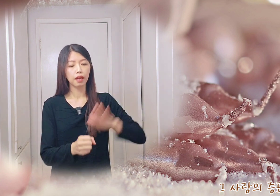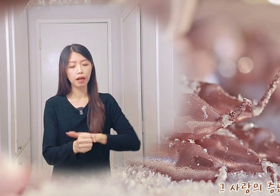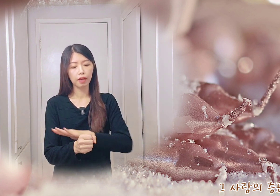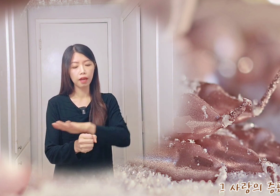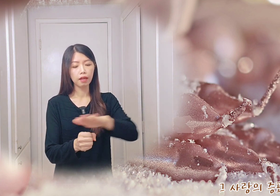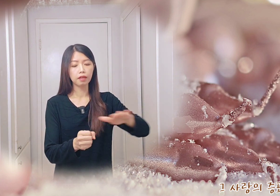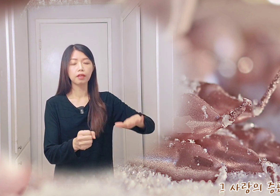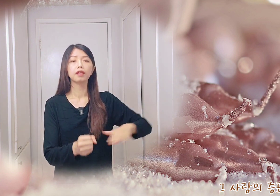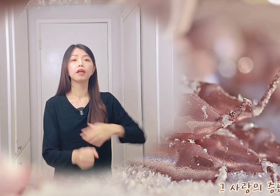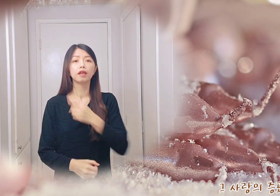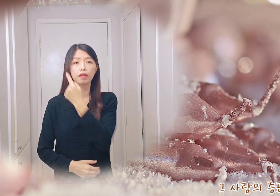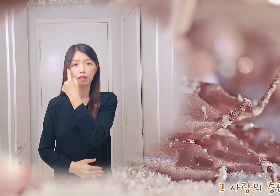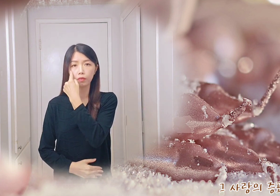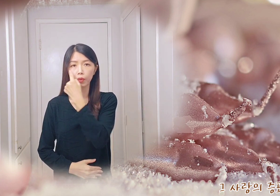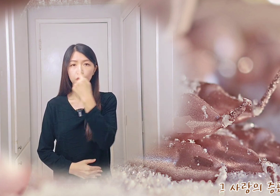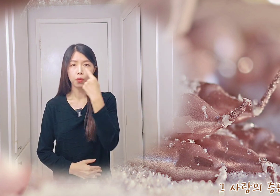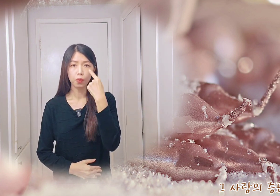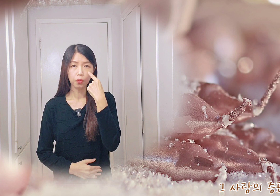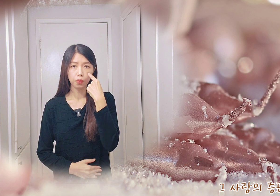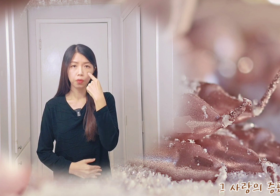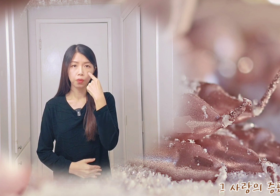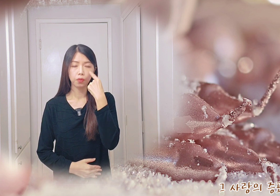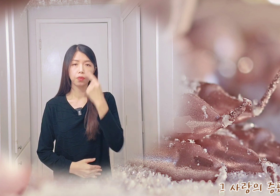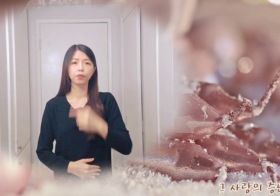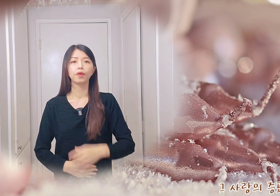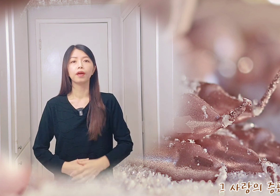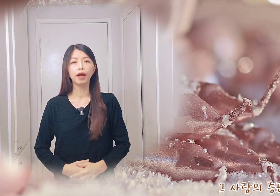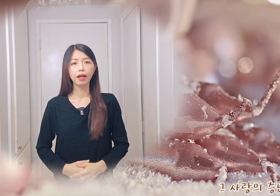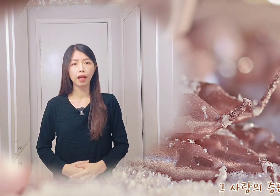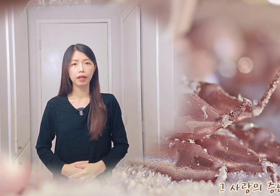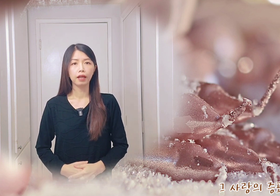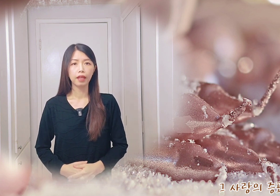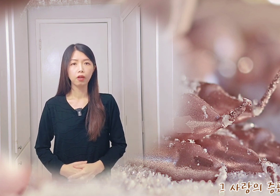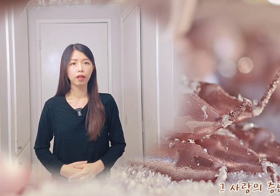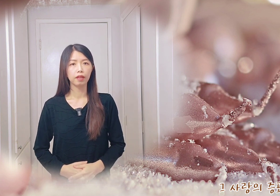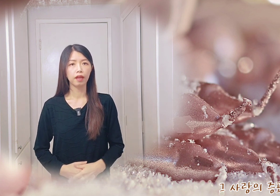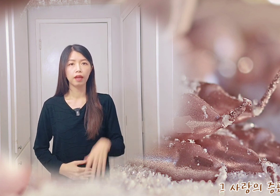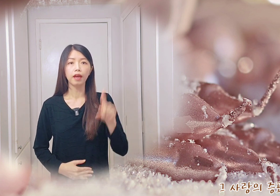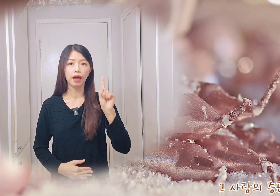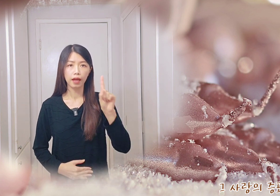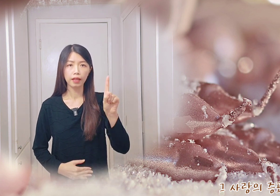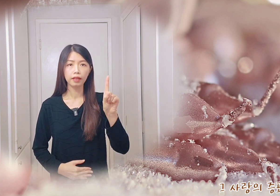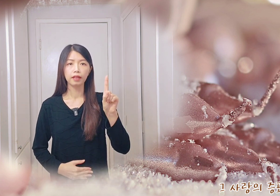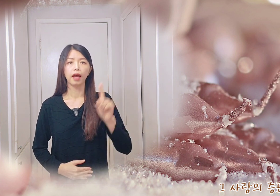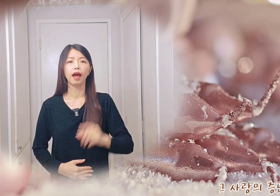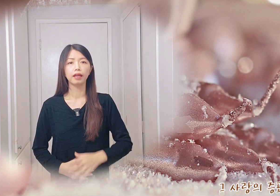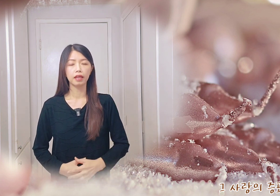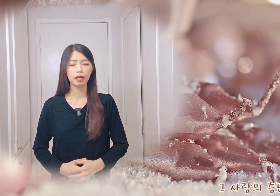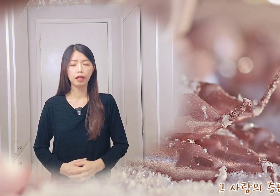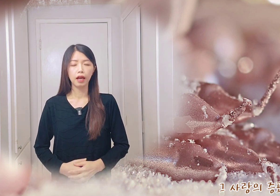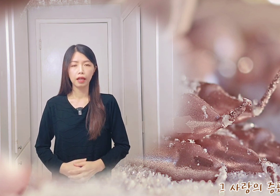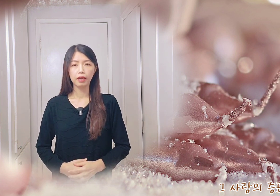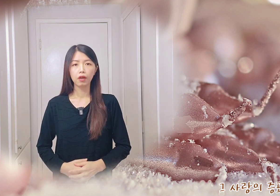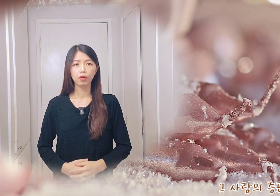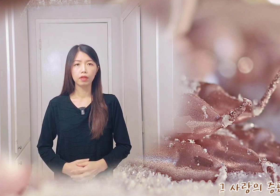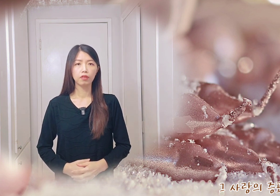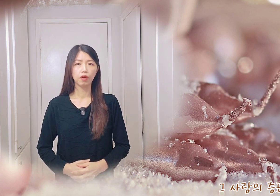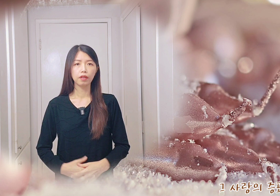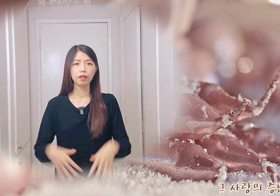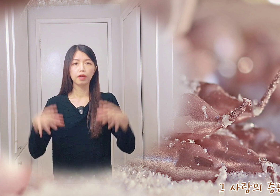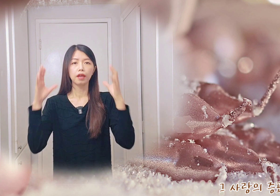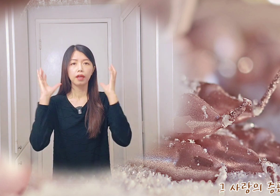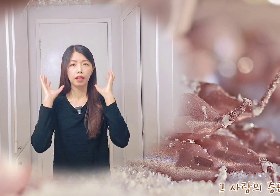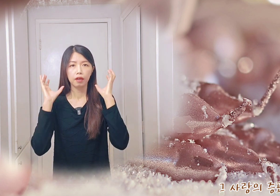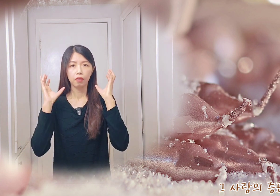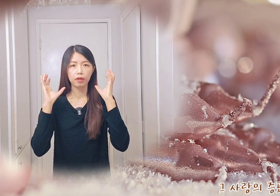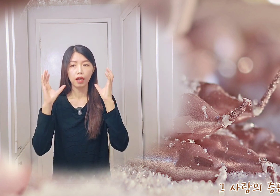그 사랑의 증표로 한 아기가 태어났네. 한 아기. 아기라고 한 뜻의